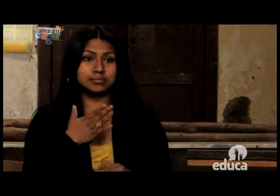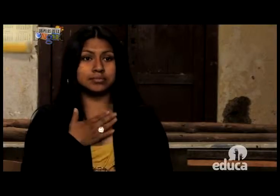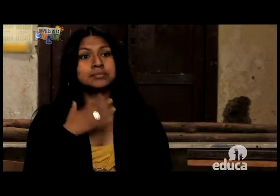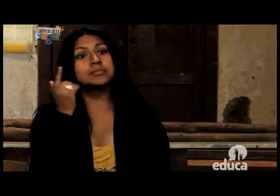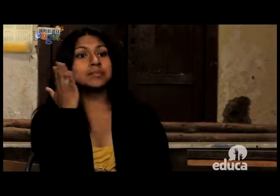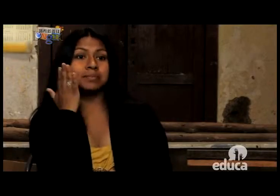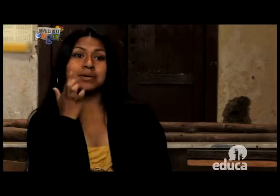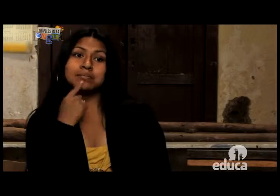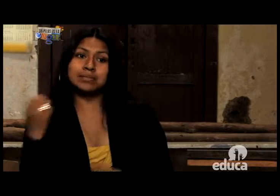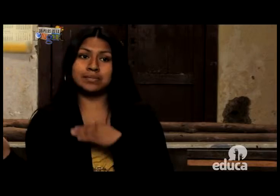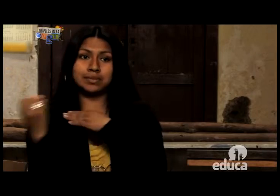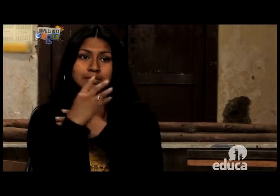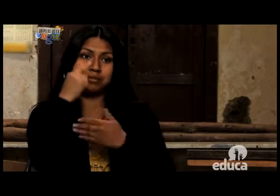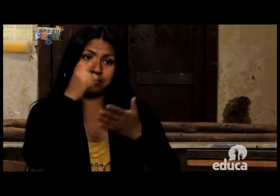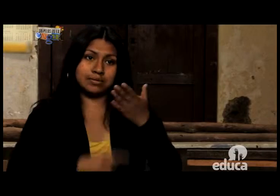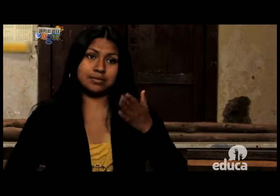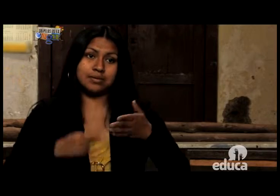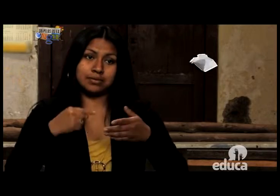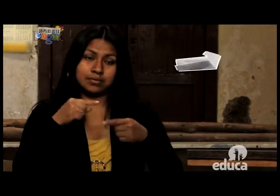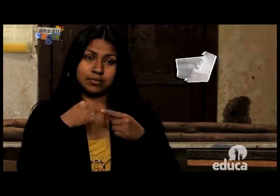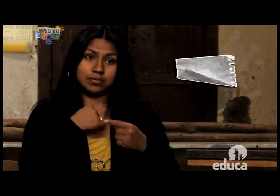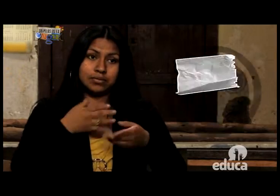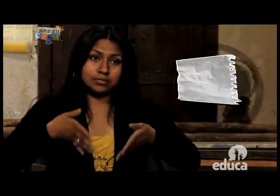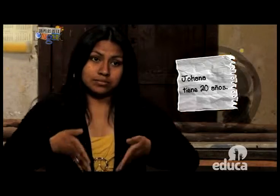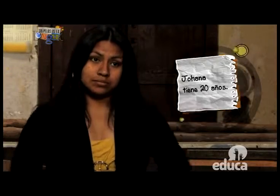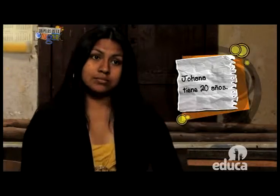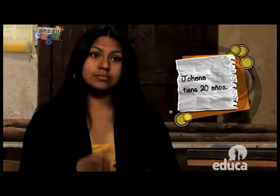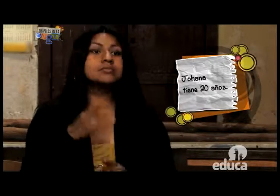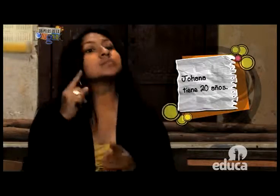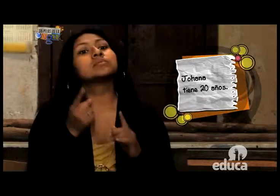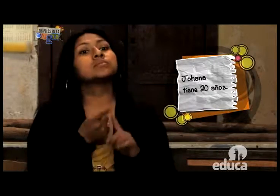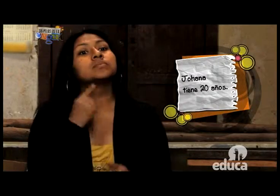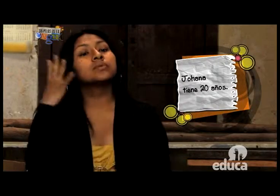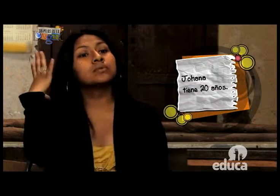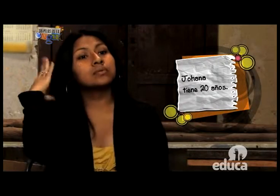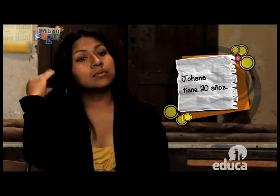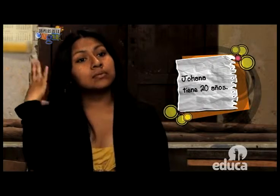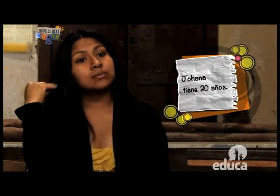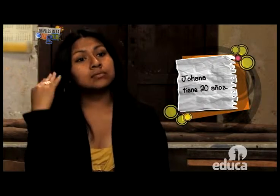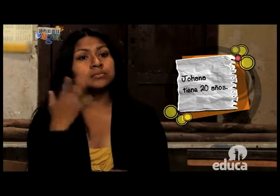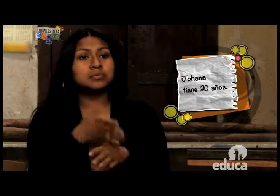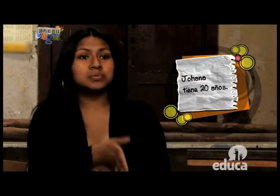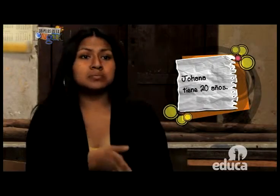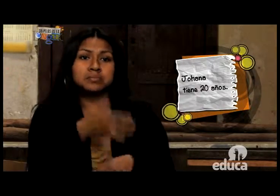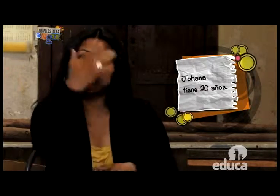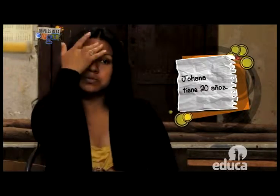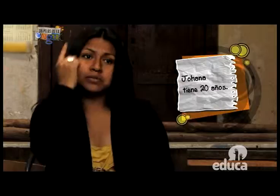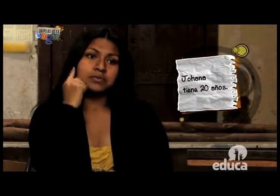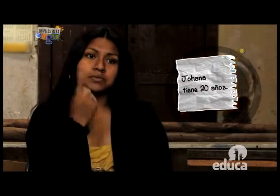Mi mamá me ha dicho que yo oí al nacer, pero que después tuve una enfermedad y entonces quedé sorda.